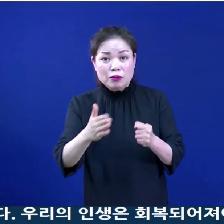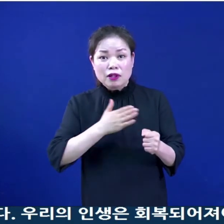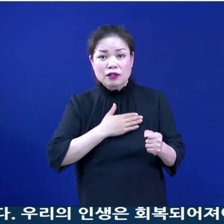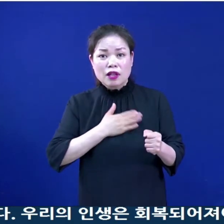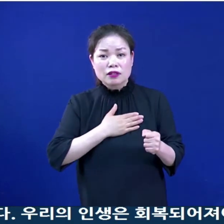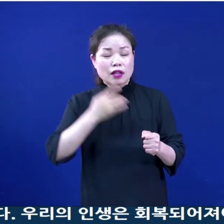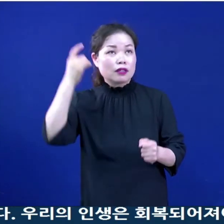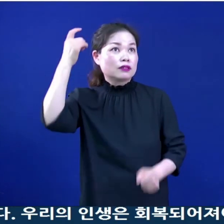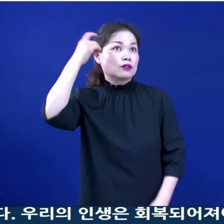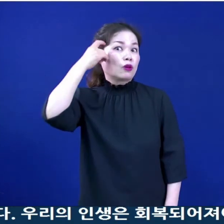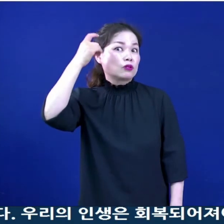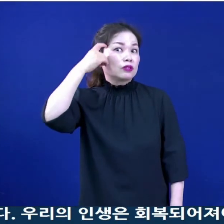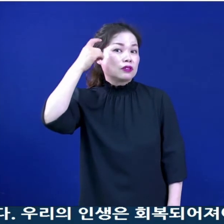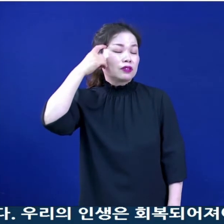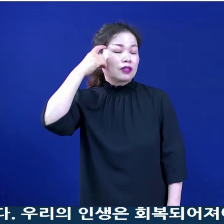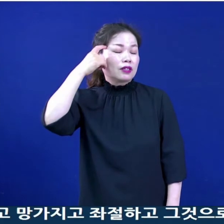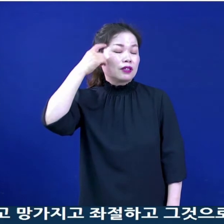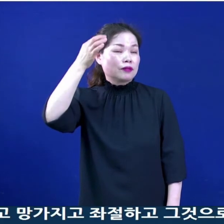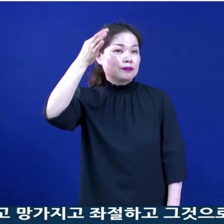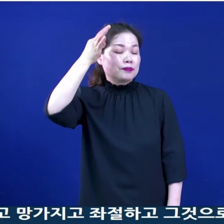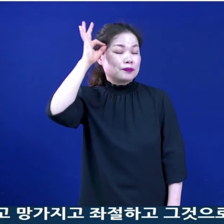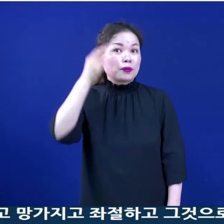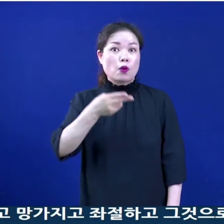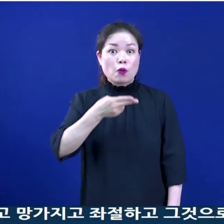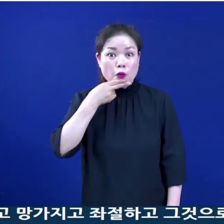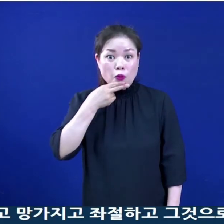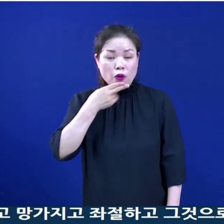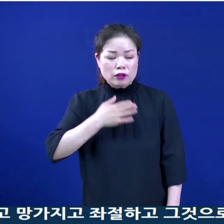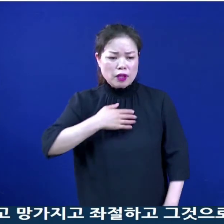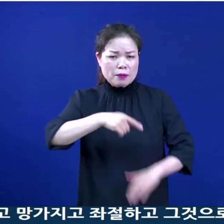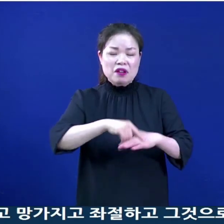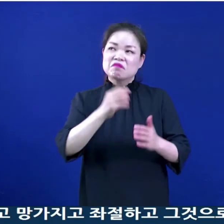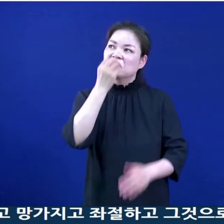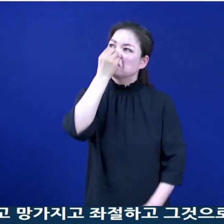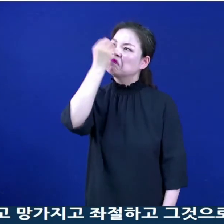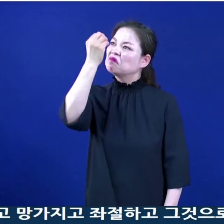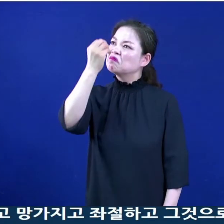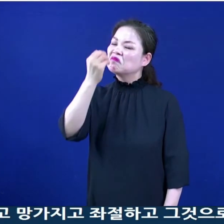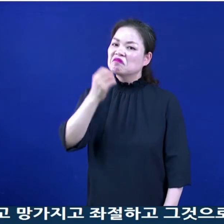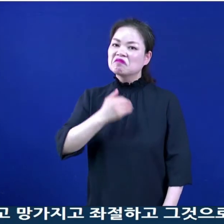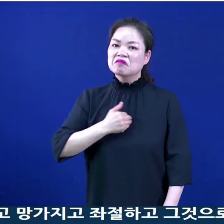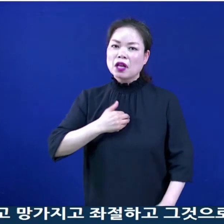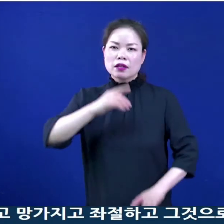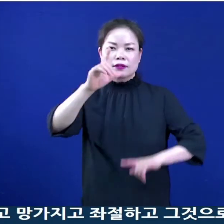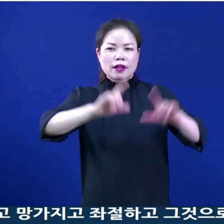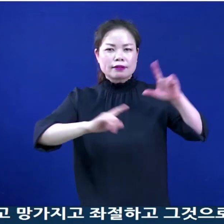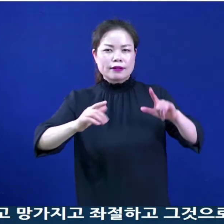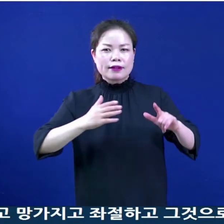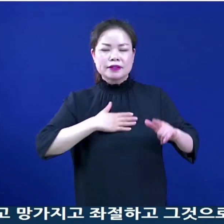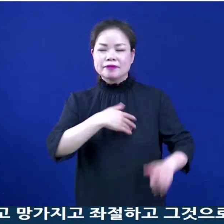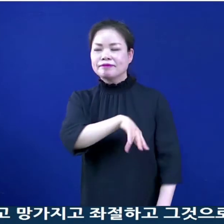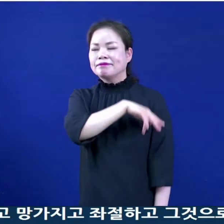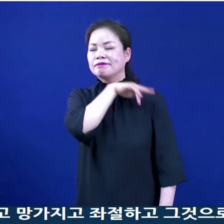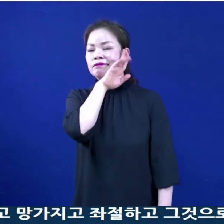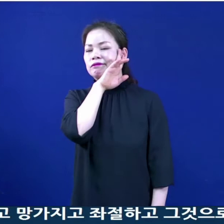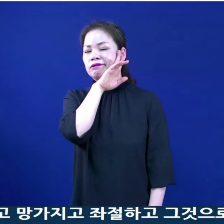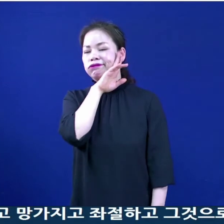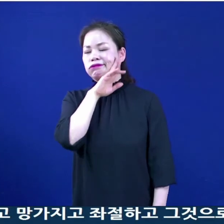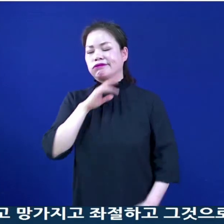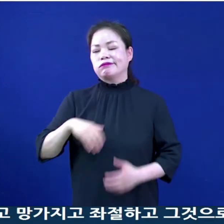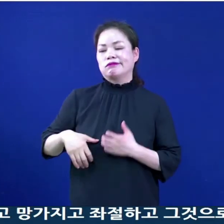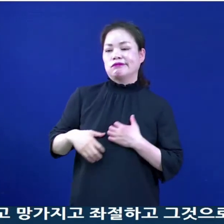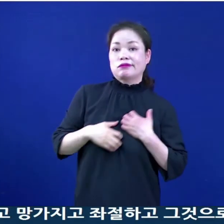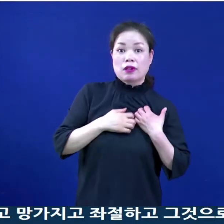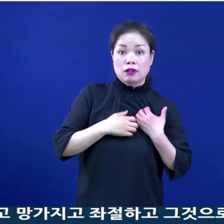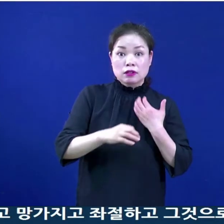내 정신이 깨어있지 못하고 내 마음이 교만해져 있고 내 상태가 나태하다면 그것으로부터도